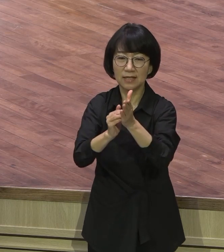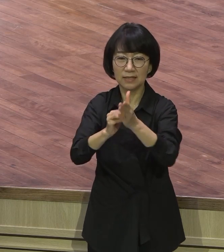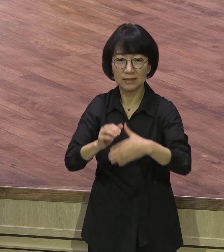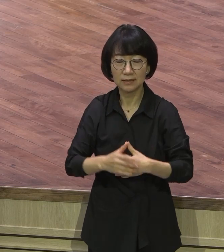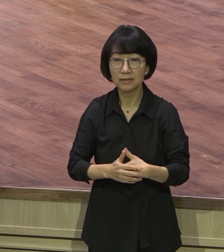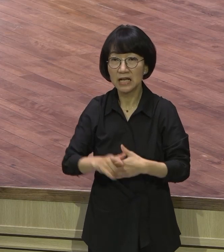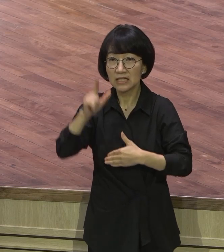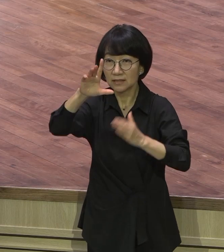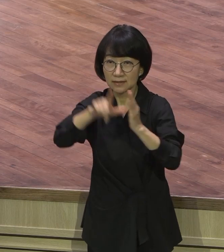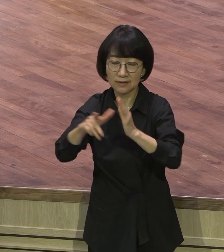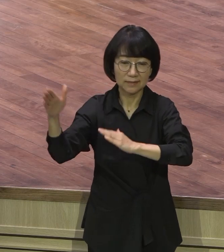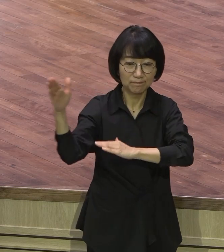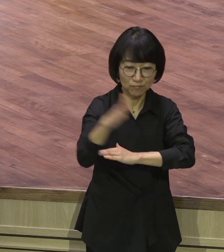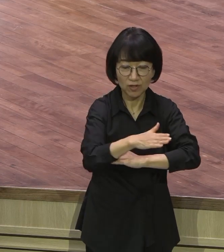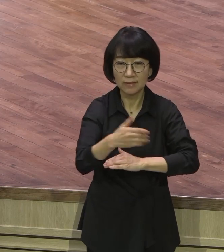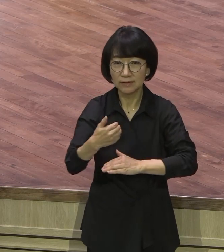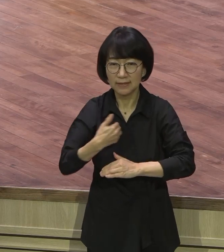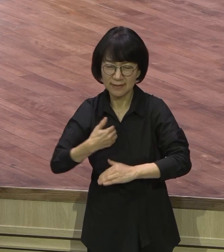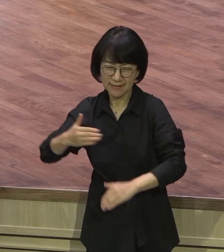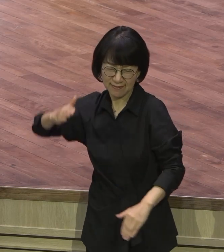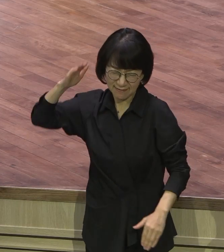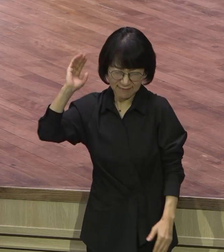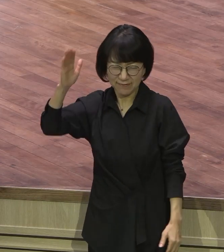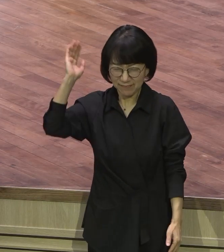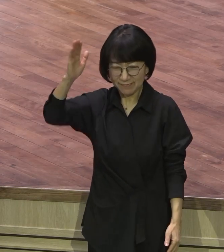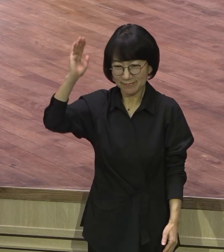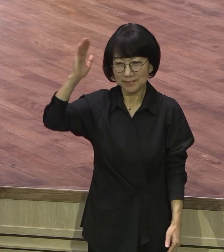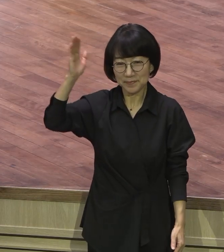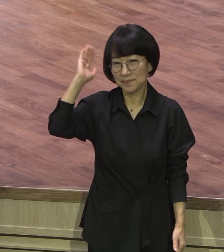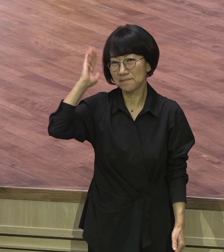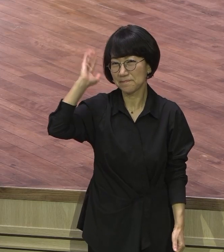그래서 그때부터 저는 강력하게 외쳤습니다.